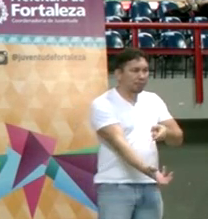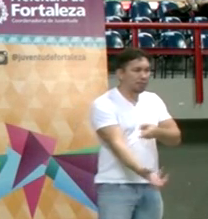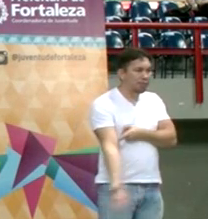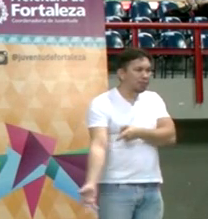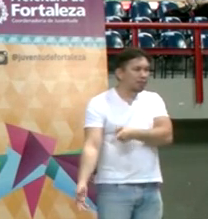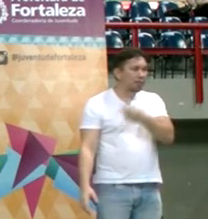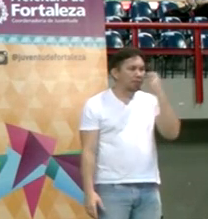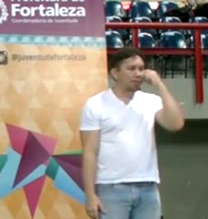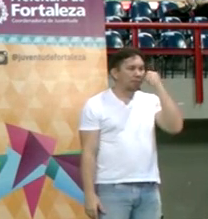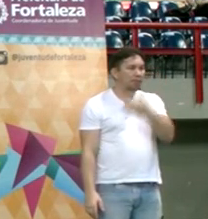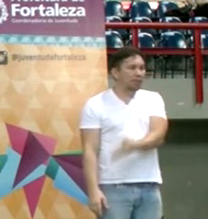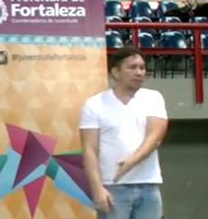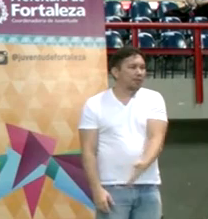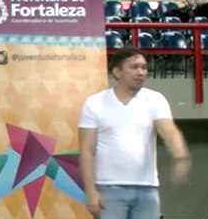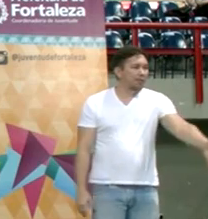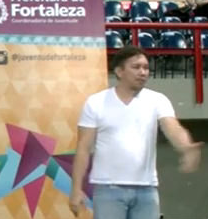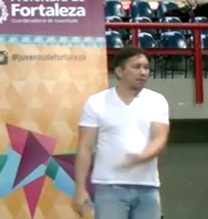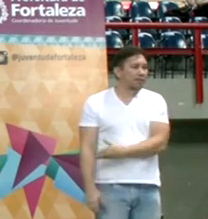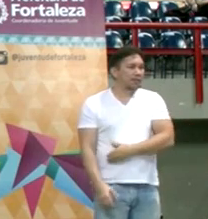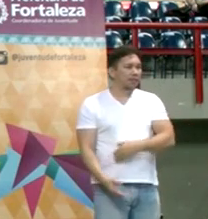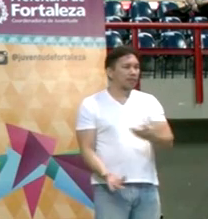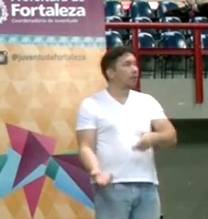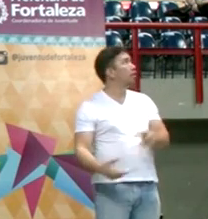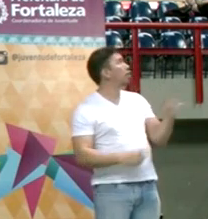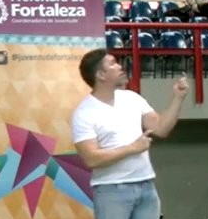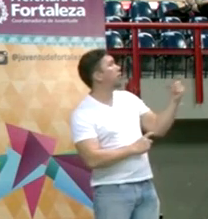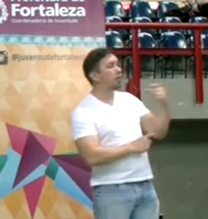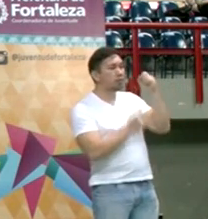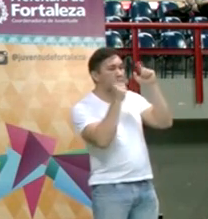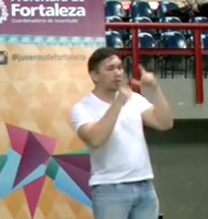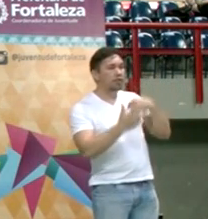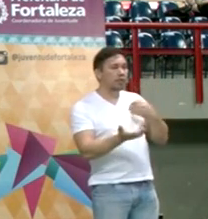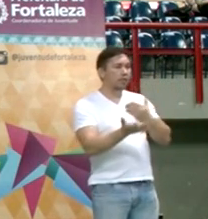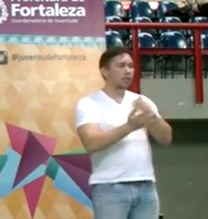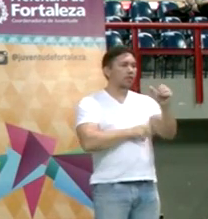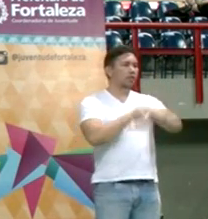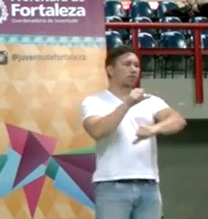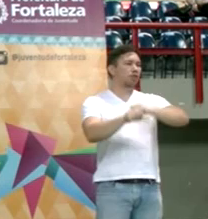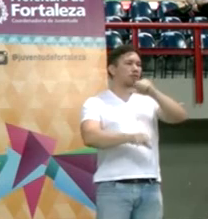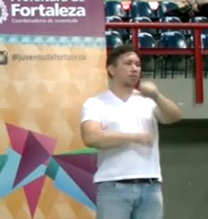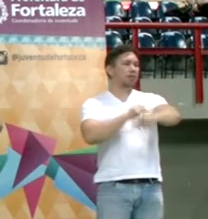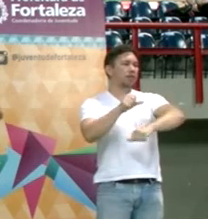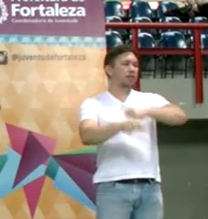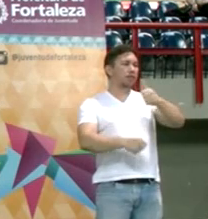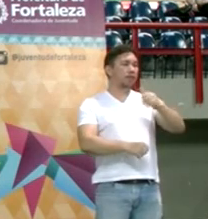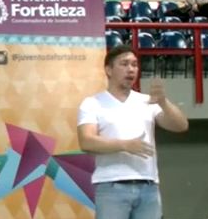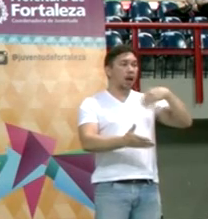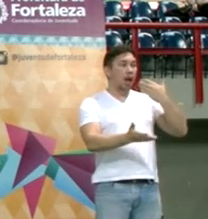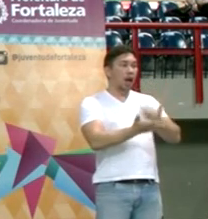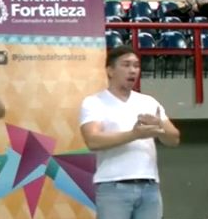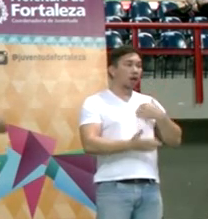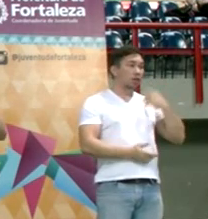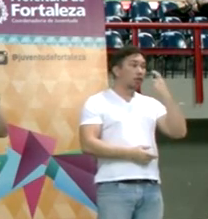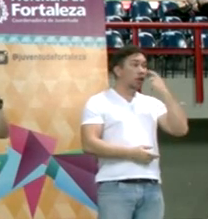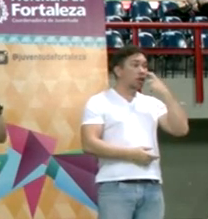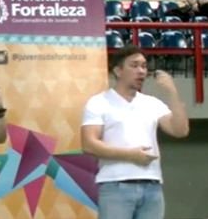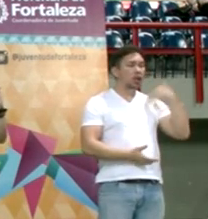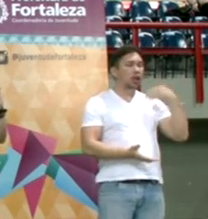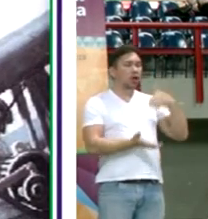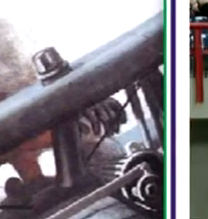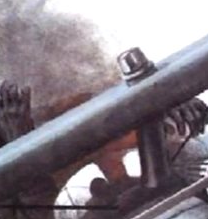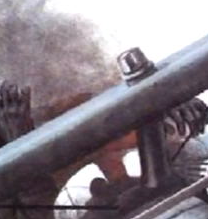sem ninguém estar podendo revidar. A guerra começou a mudar de figura. Ainda tentaram um último